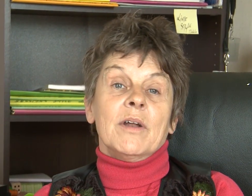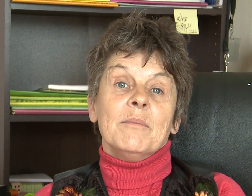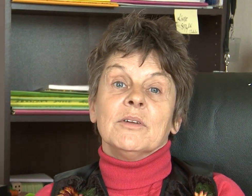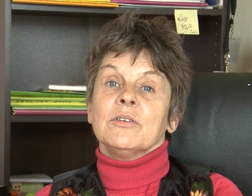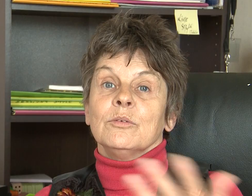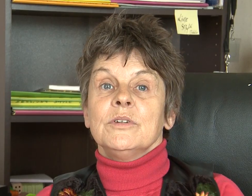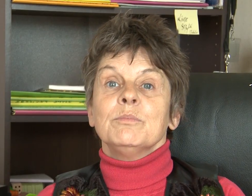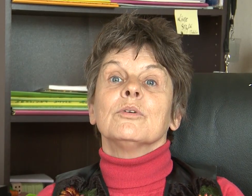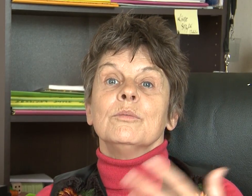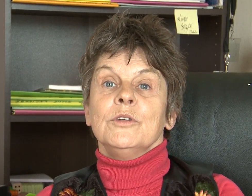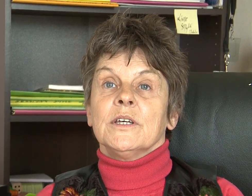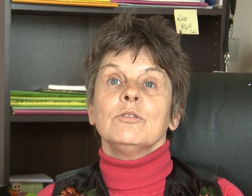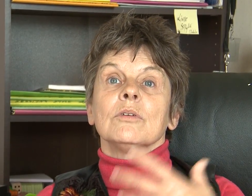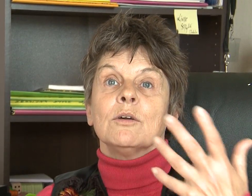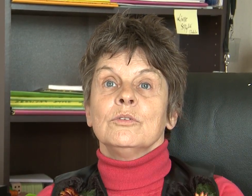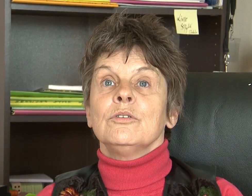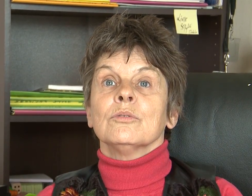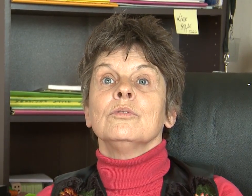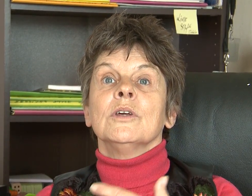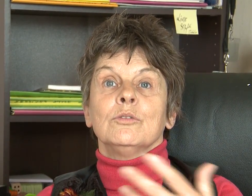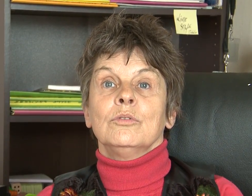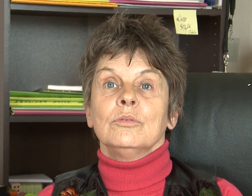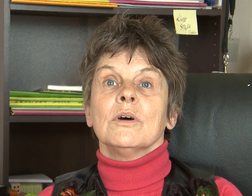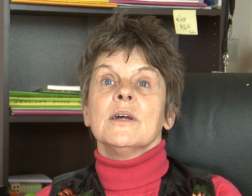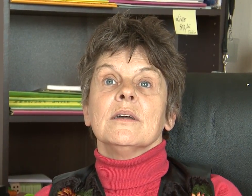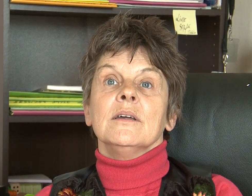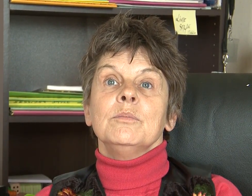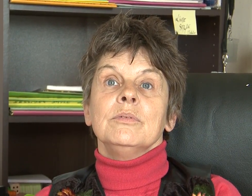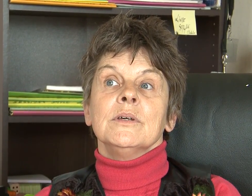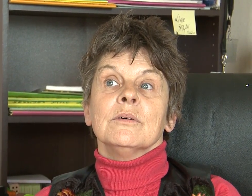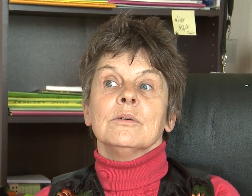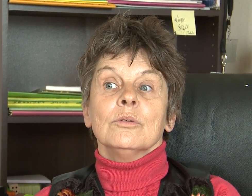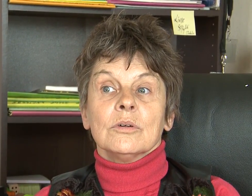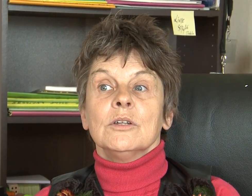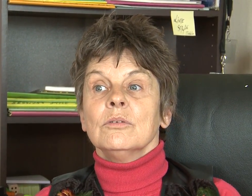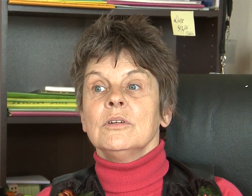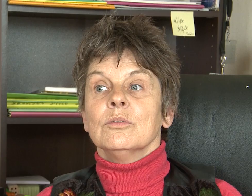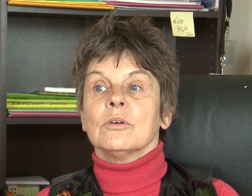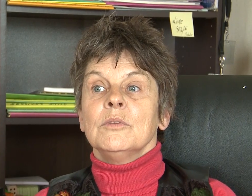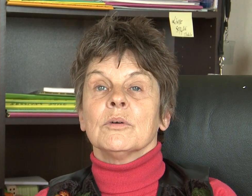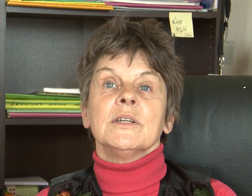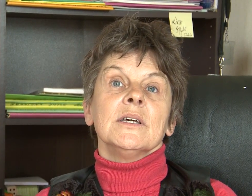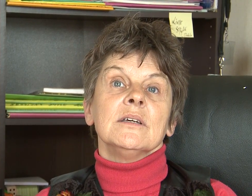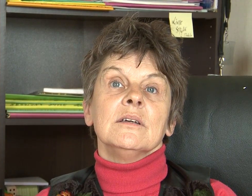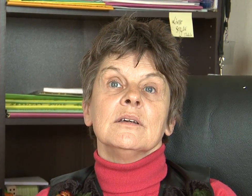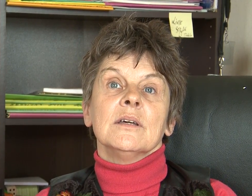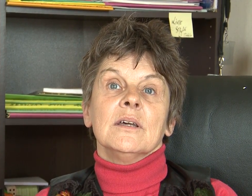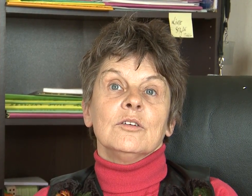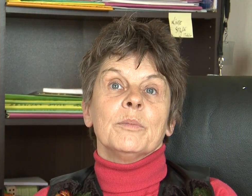voilà, maintenant c'est un outil pour communiquer sur la condition du ghetto sourd, et puis d'autres ghettos aussi, d'autres minorités qui ne sont pas